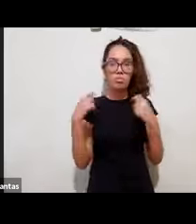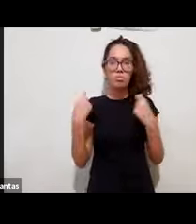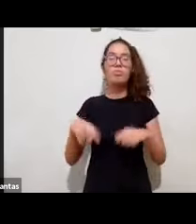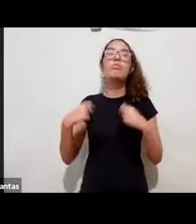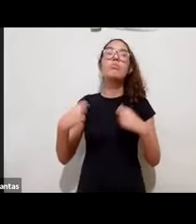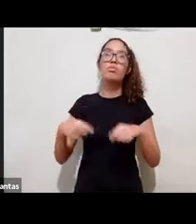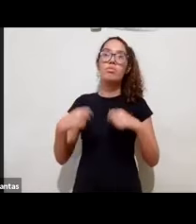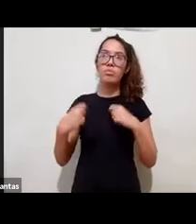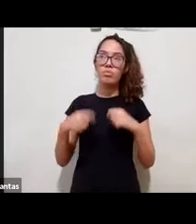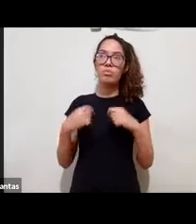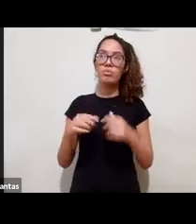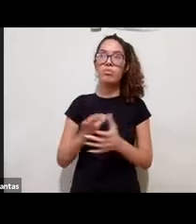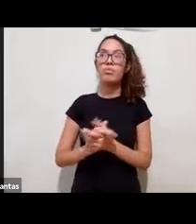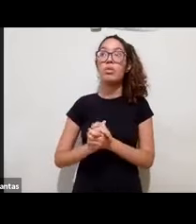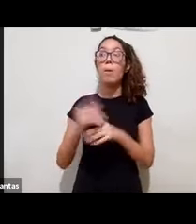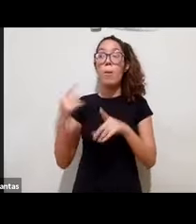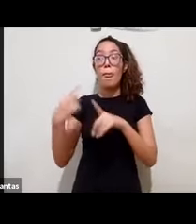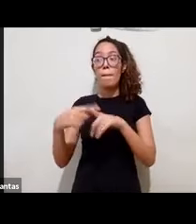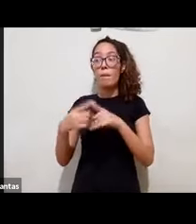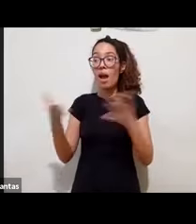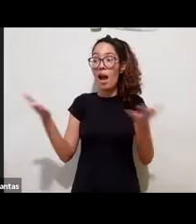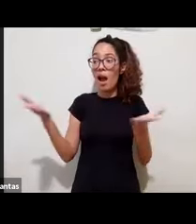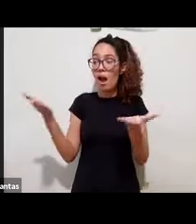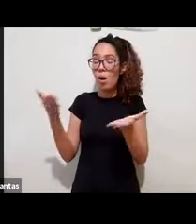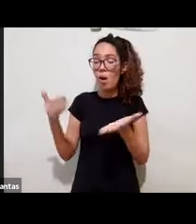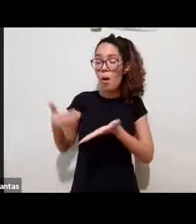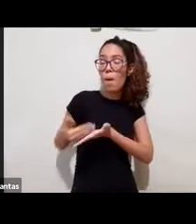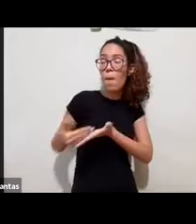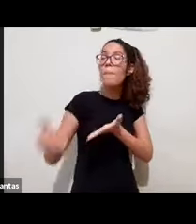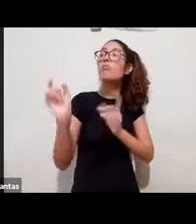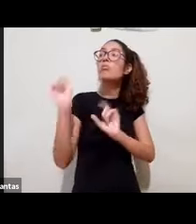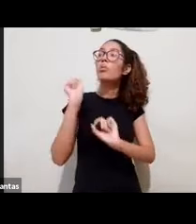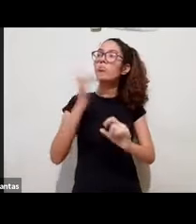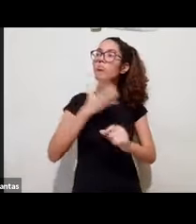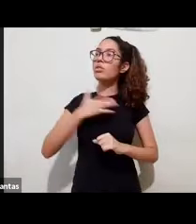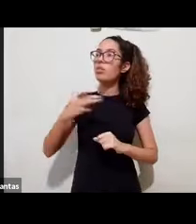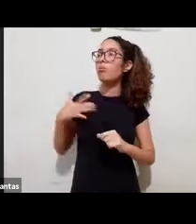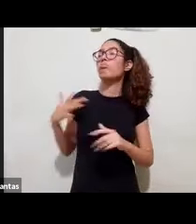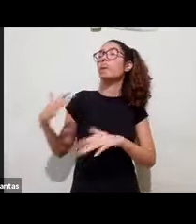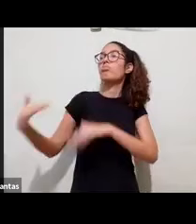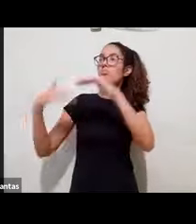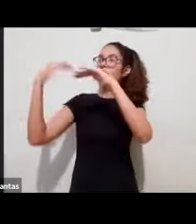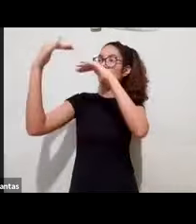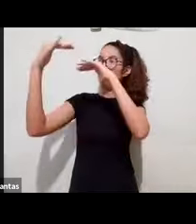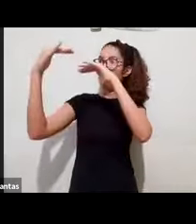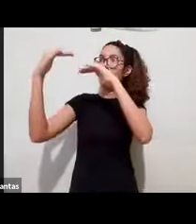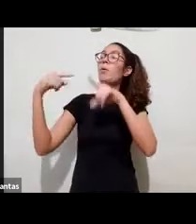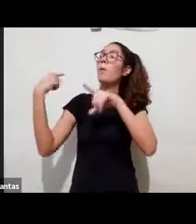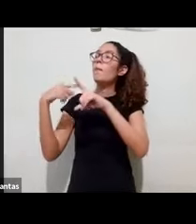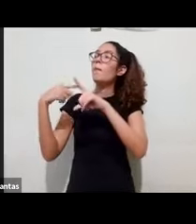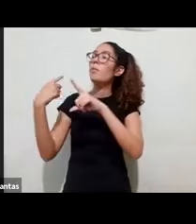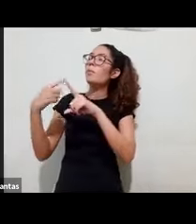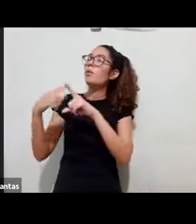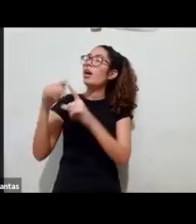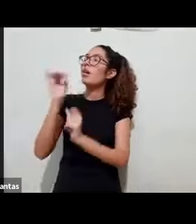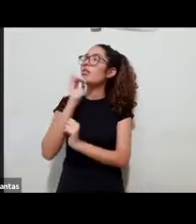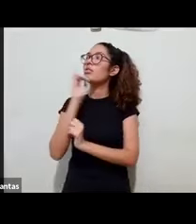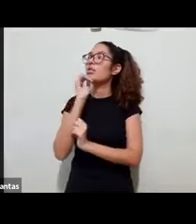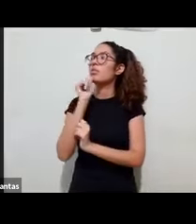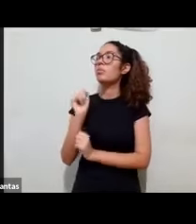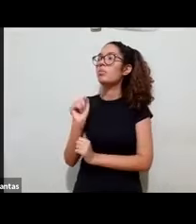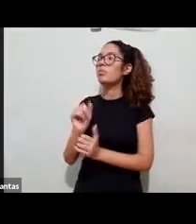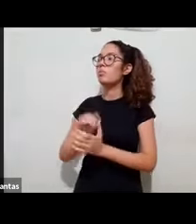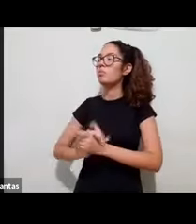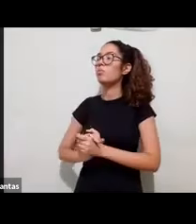partir dessa perspectiva que a gente constrói saúde. A gente estava construindo uma atividade na ocupação Carlos Marighella, onde